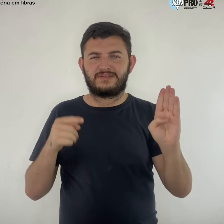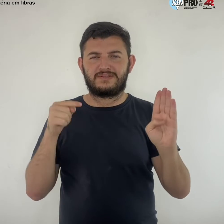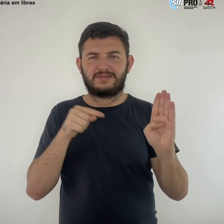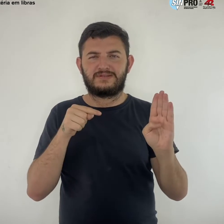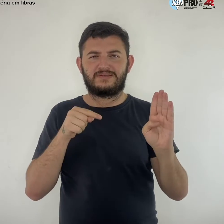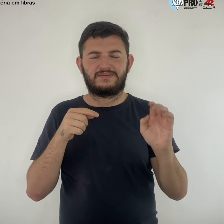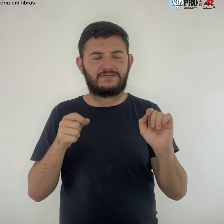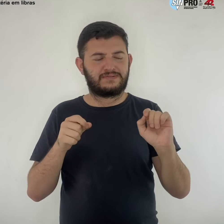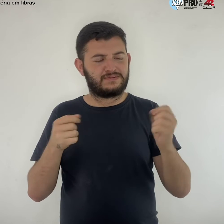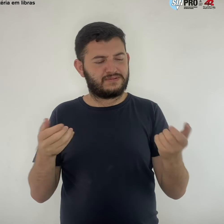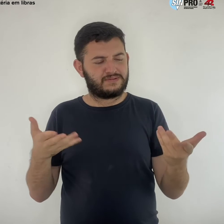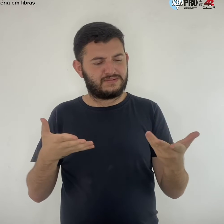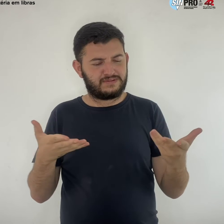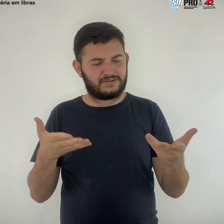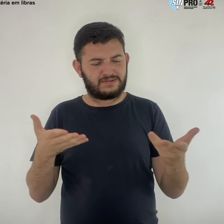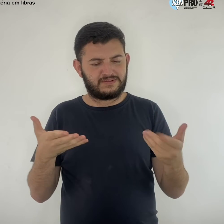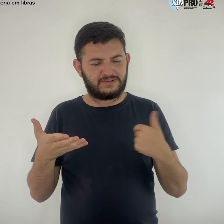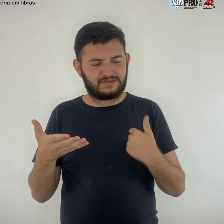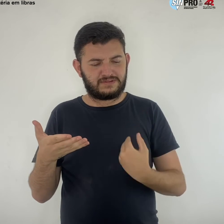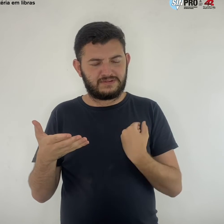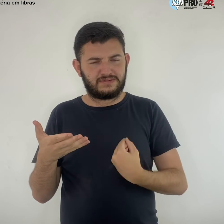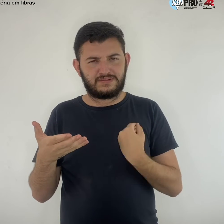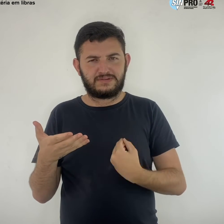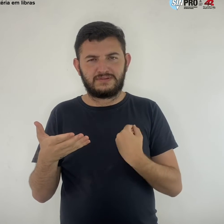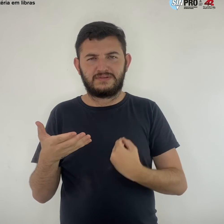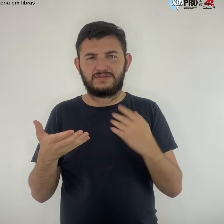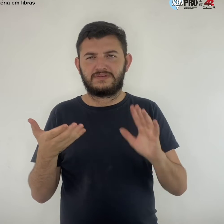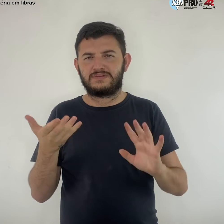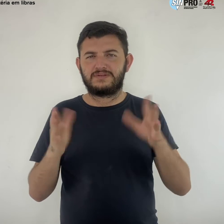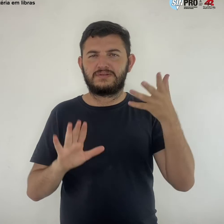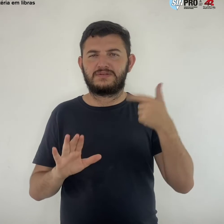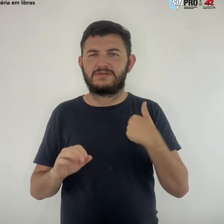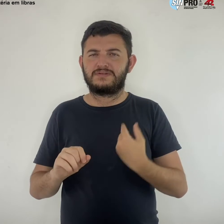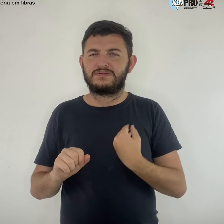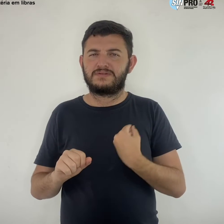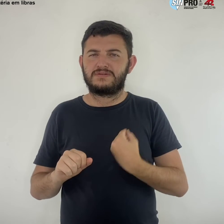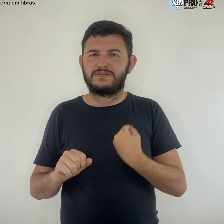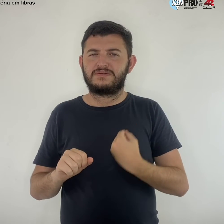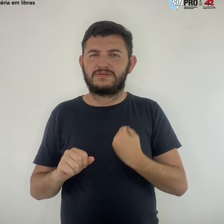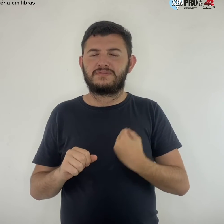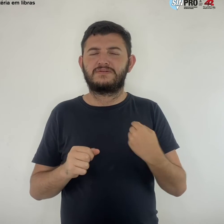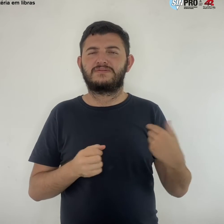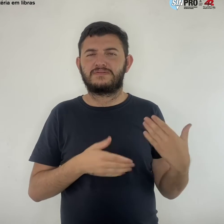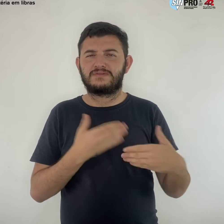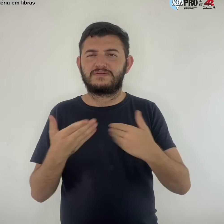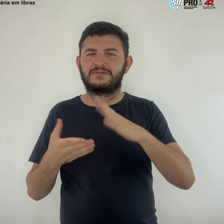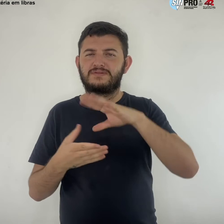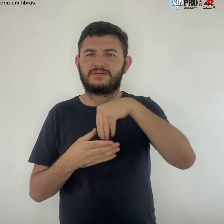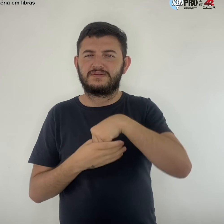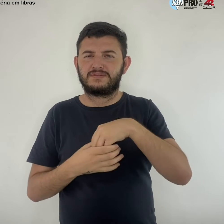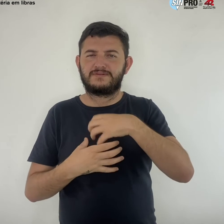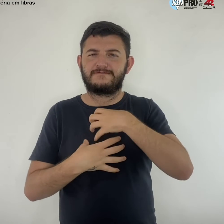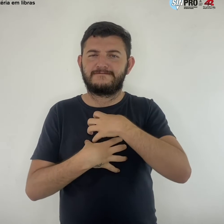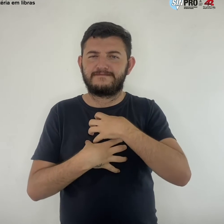esta nação foi jogada numa realidade que ainda está presente e nos nossos